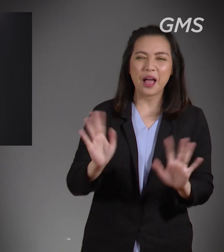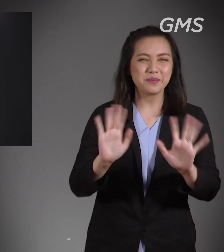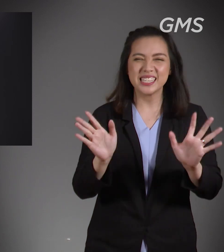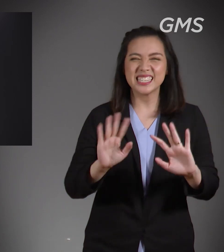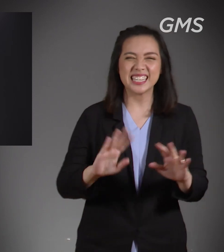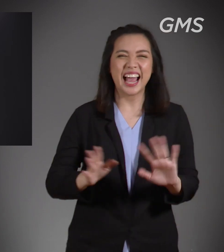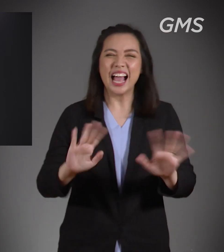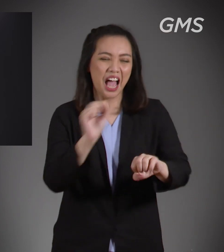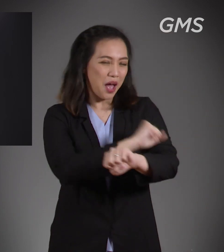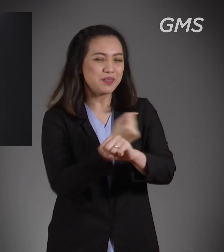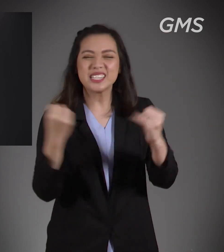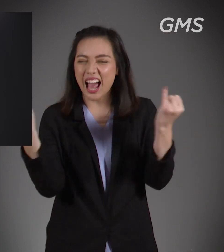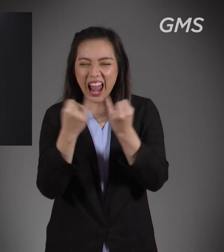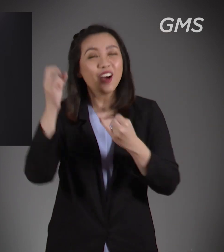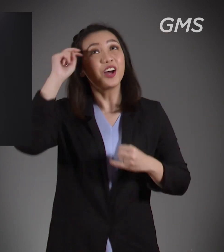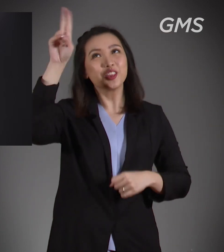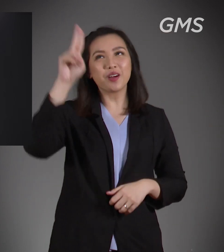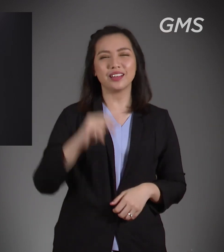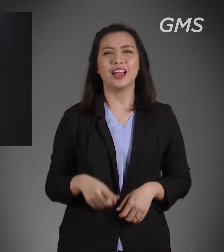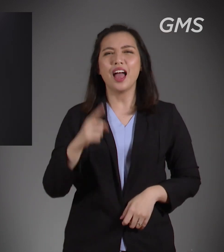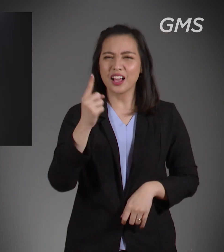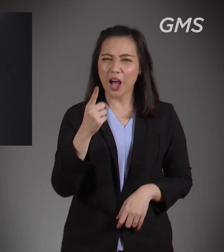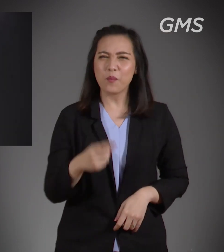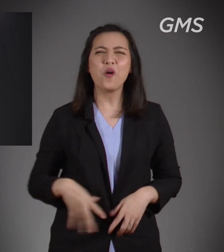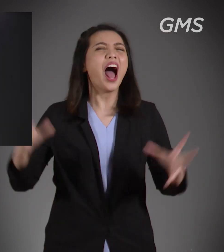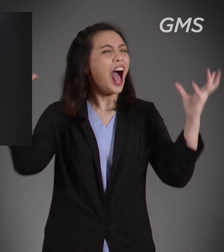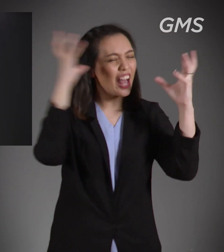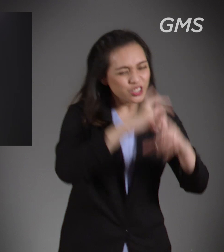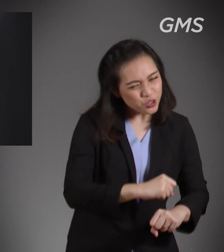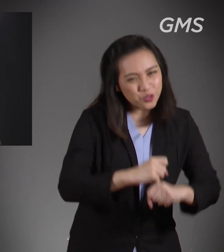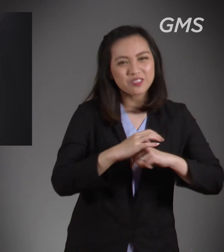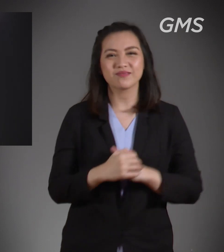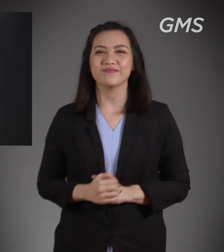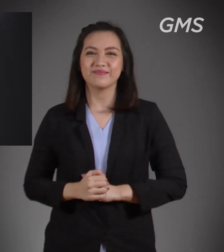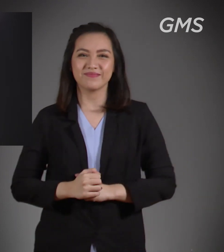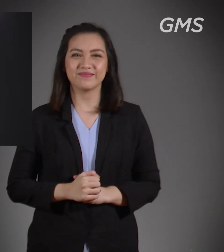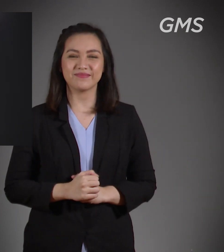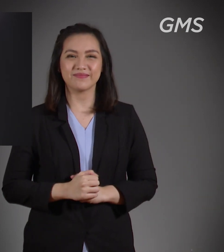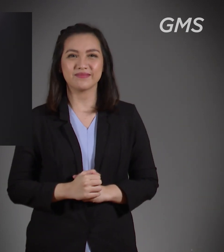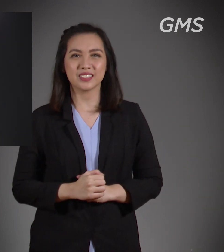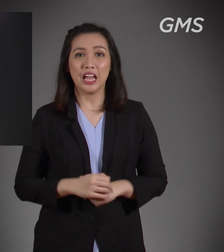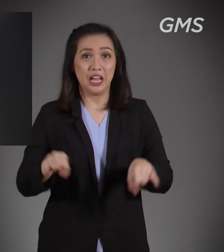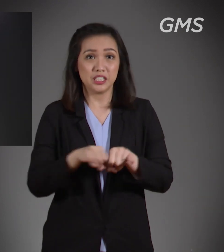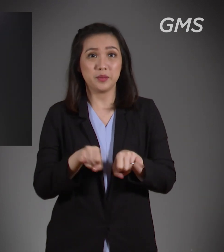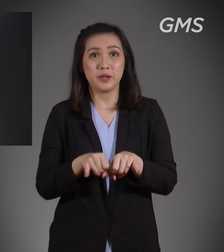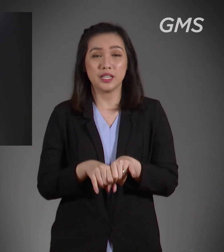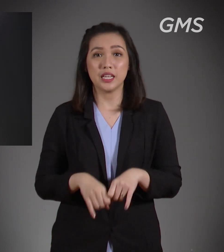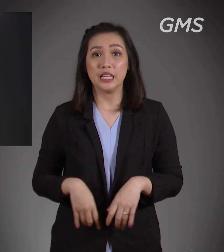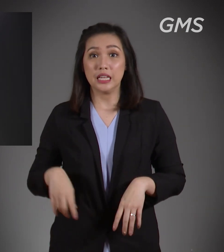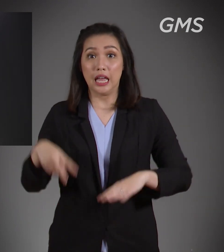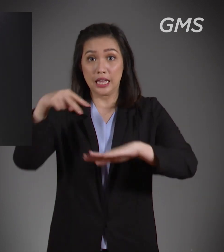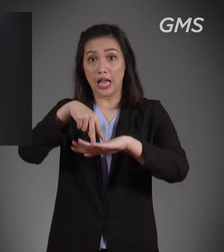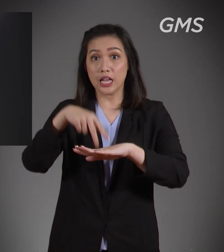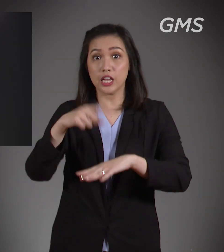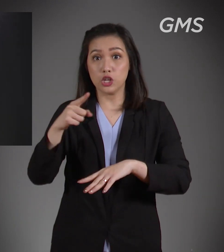sendiri akan bengkak dan patah. Siapa melawan Tuhan, seperti kaki ditendangkan